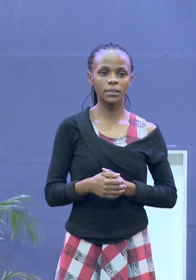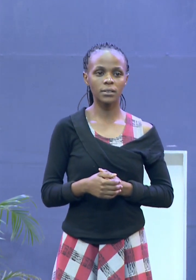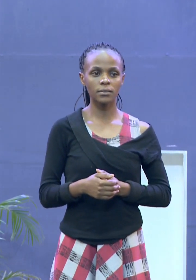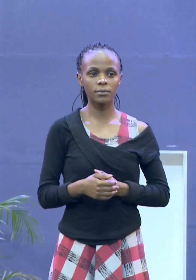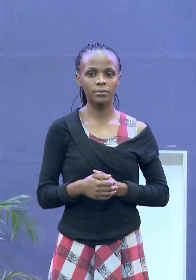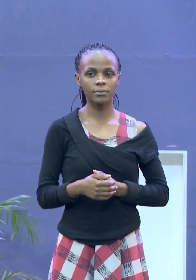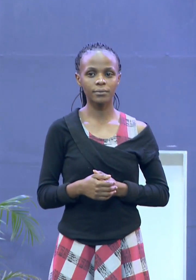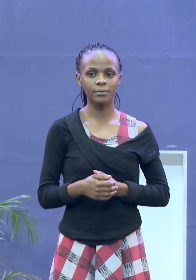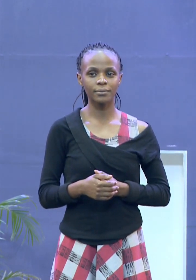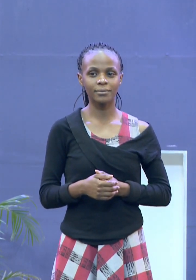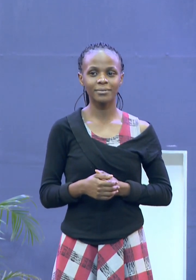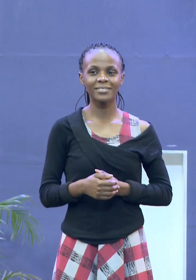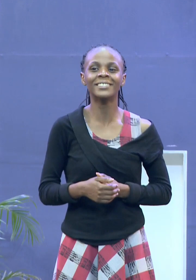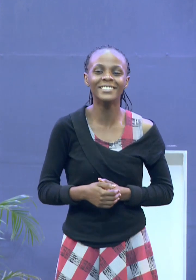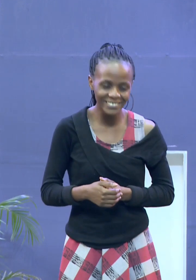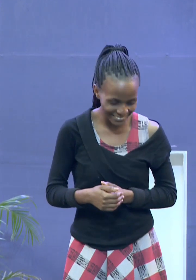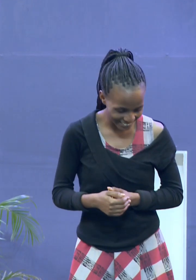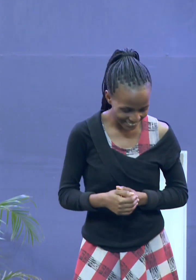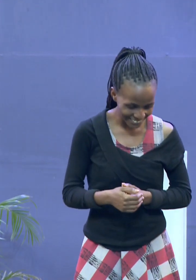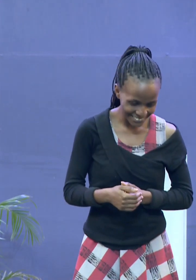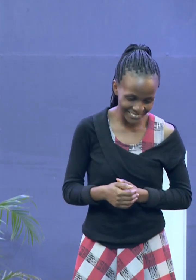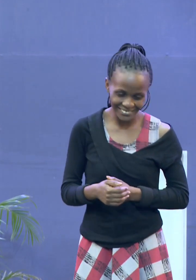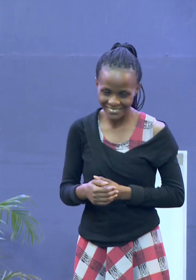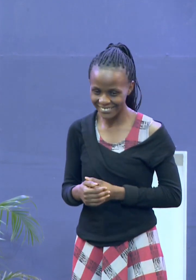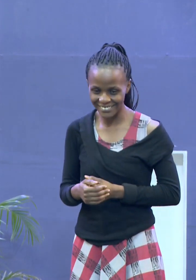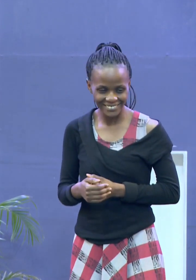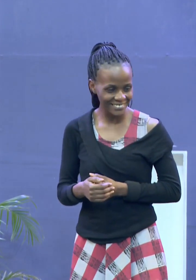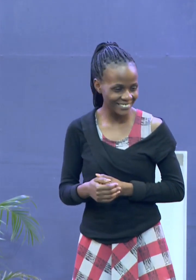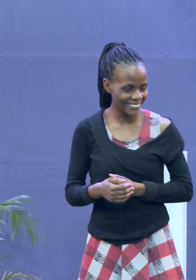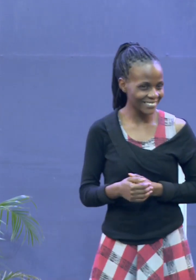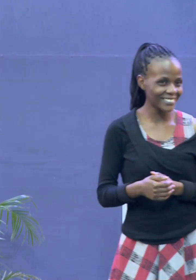Mwami Nyanzi, tambula nga agenda kunanga.